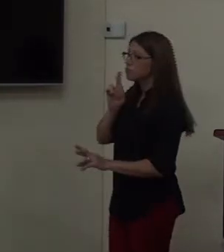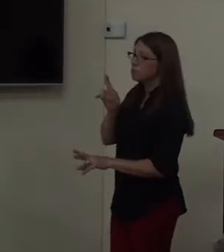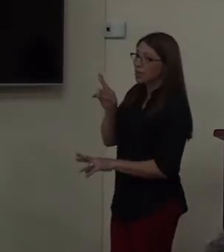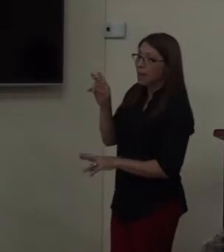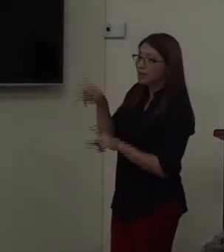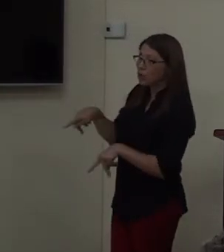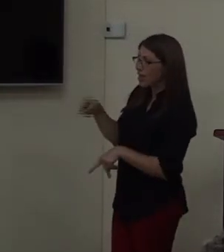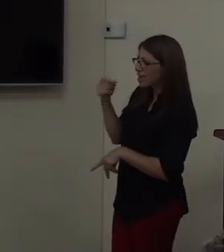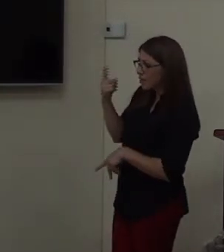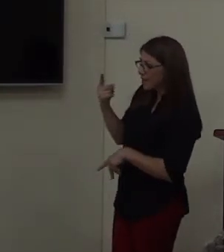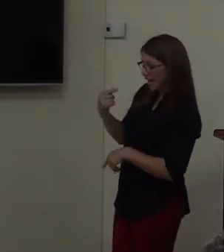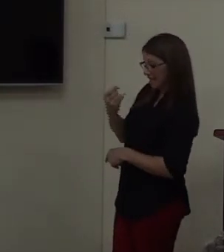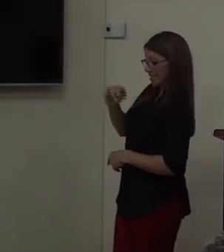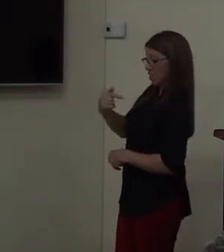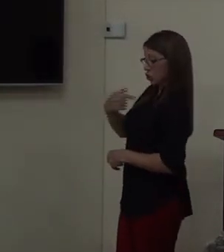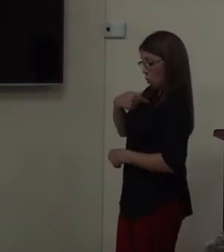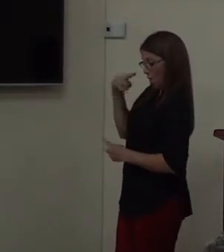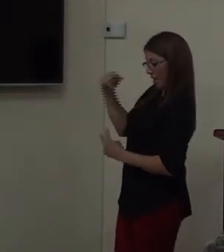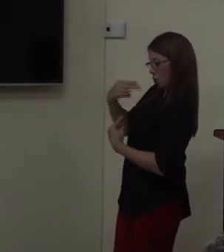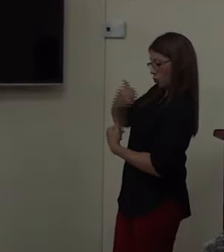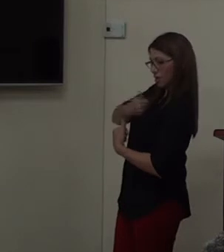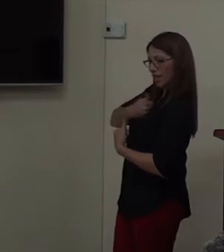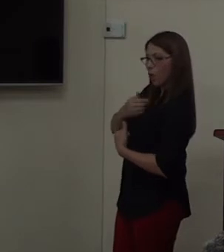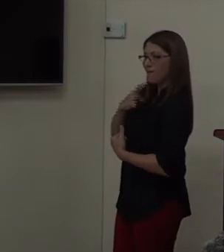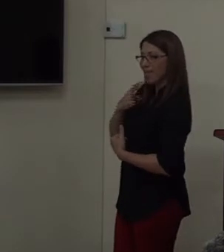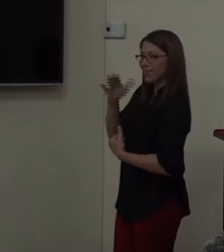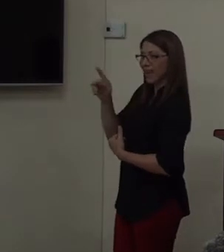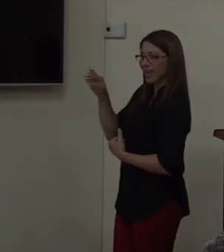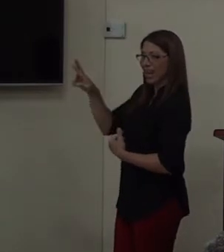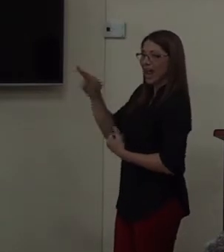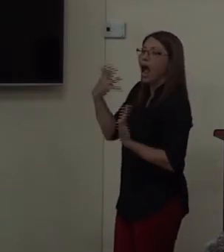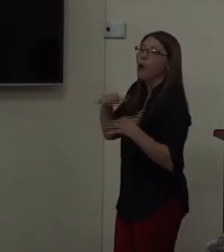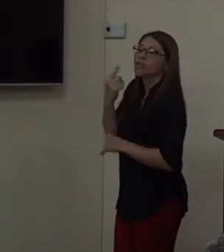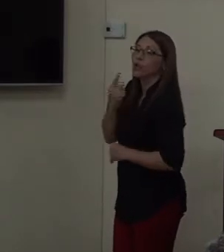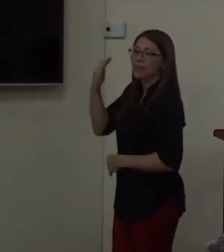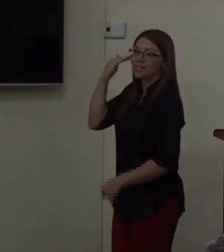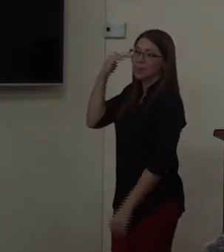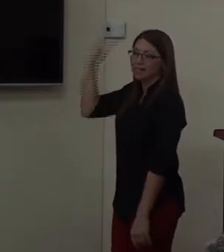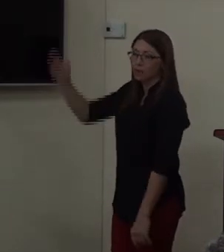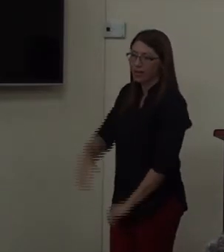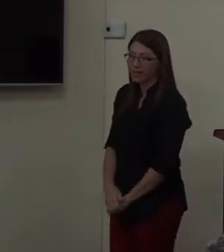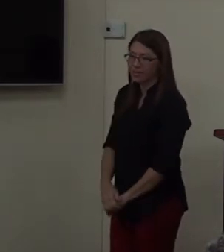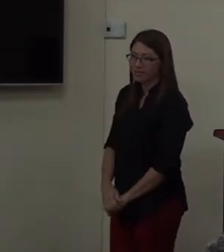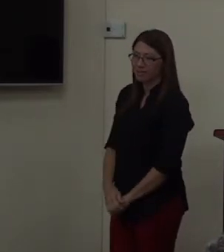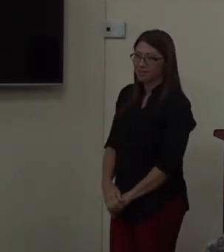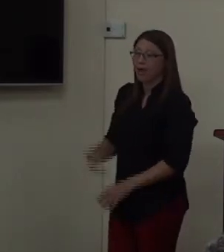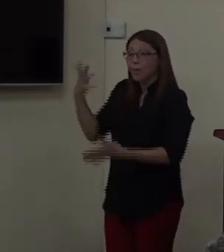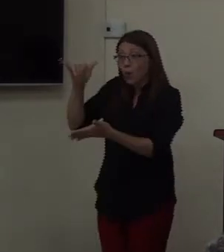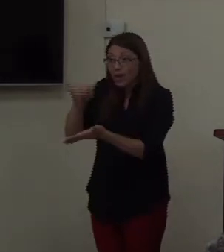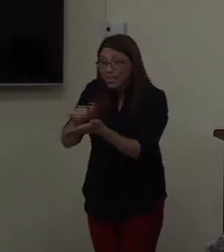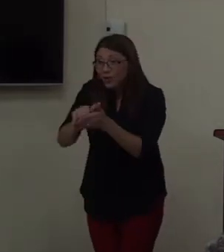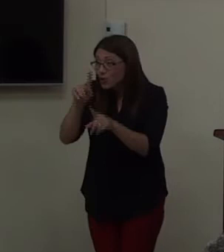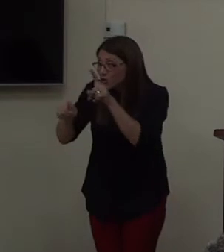la persona es si se considera hablante de careca, aunque solo sepa saludar. Entonces, por eso es que los censos de población